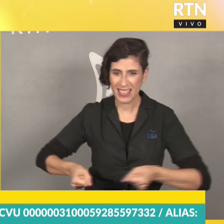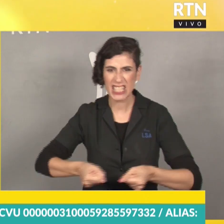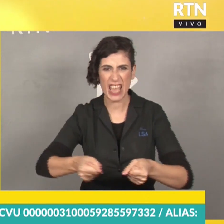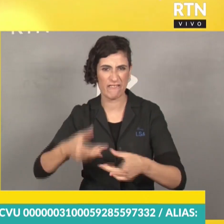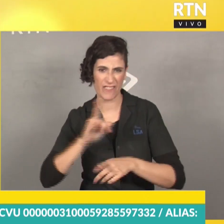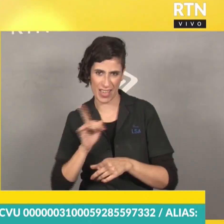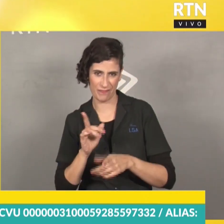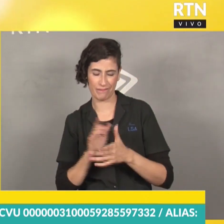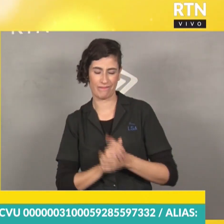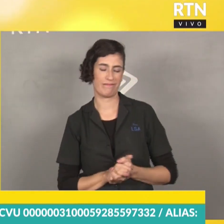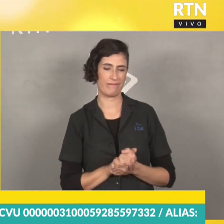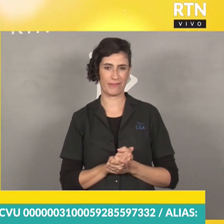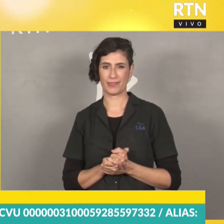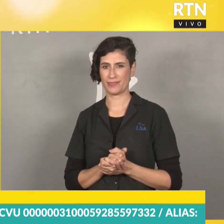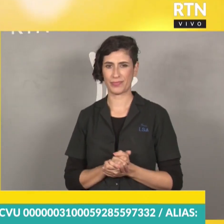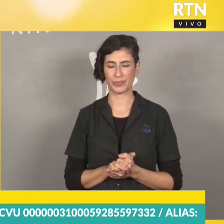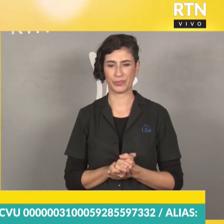traslado.